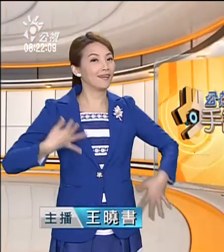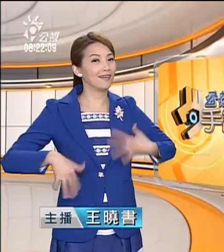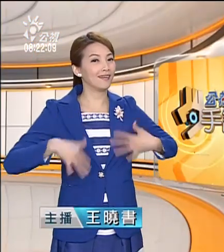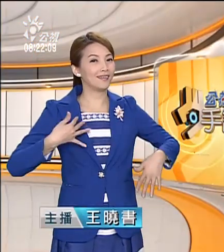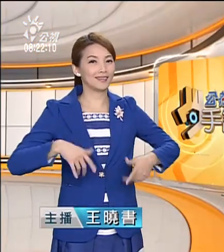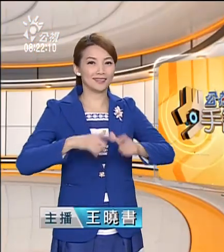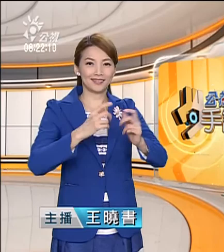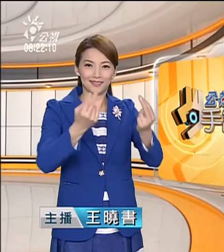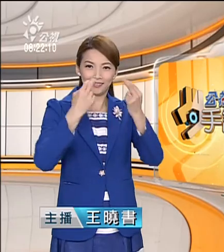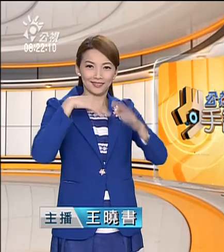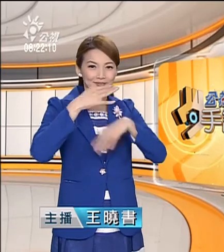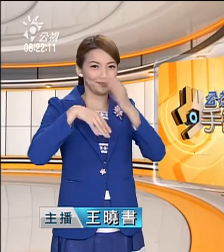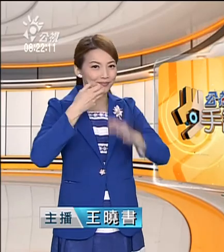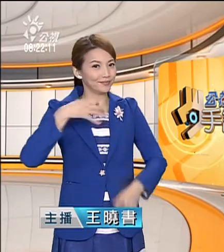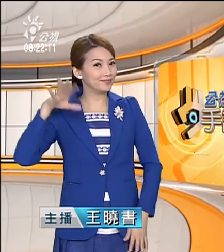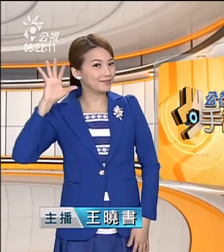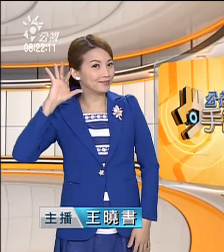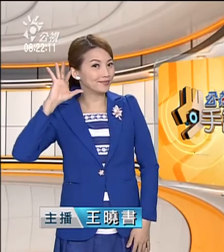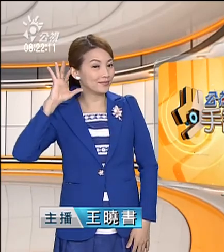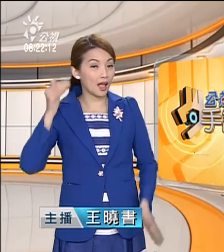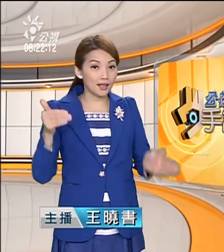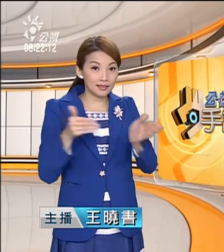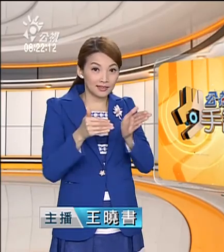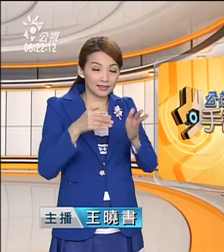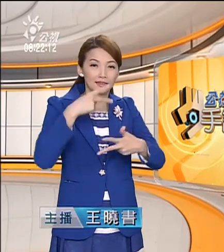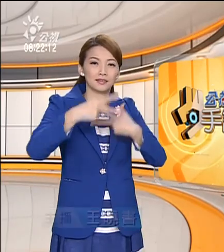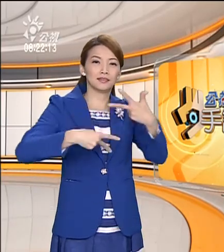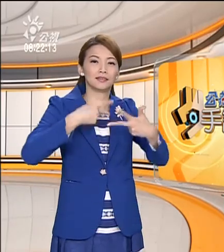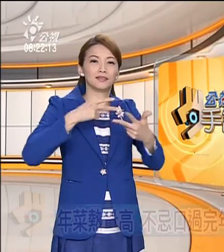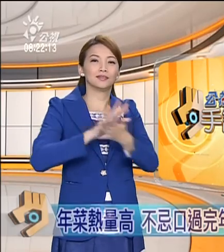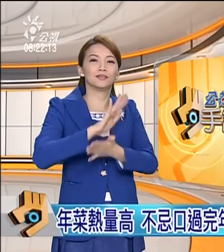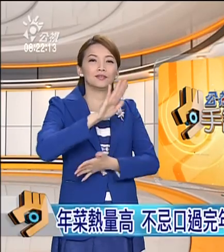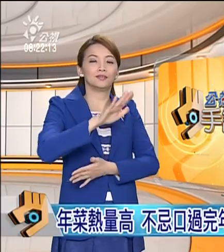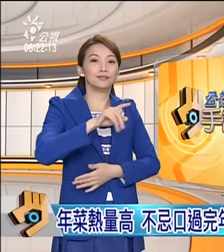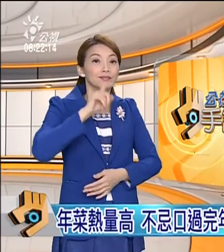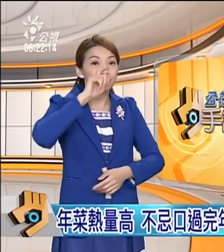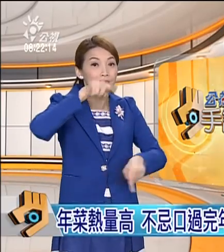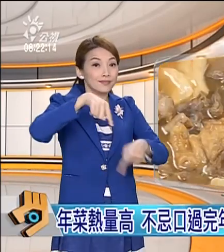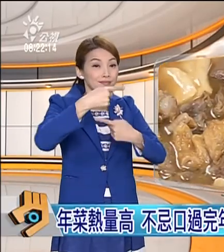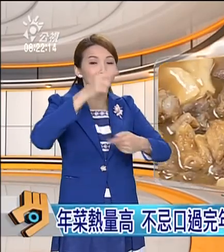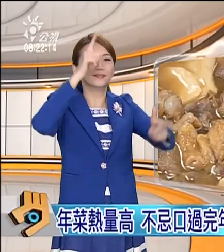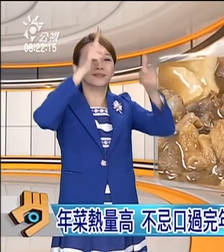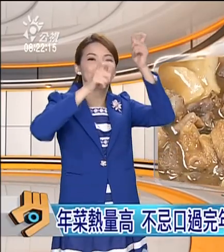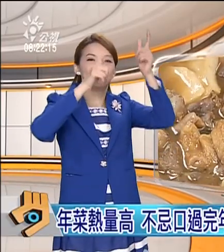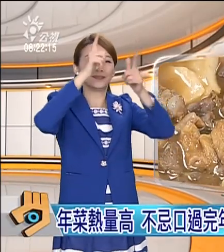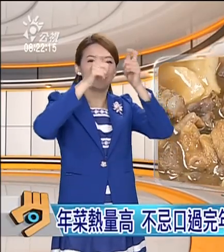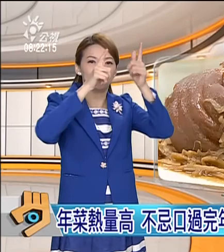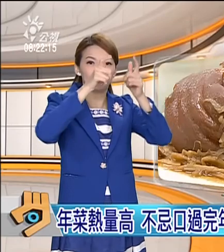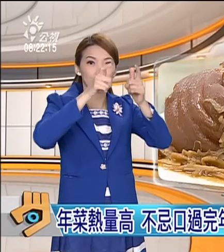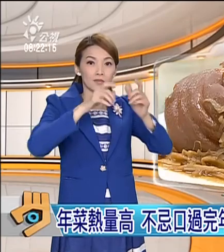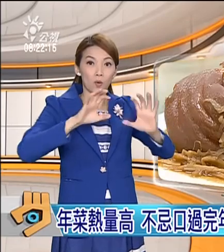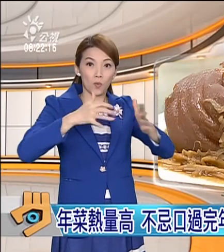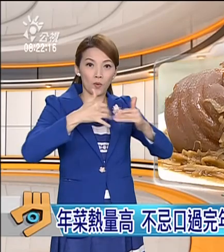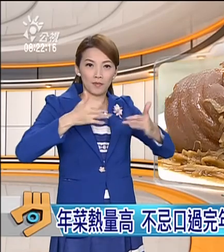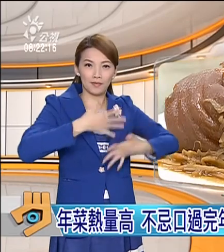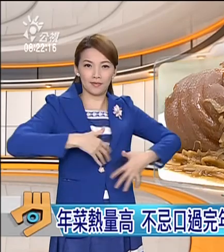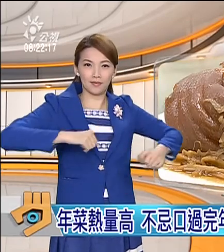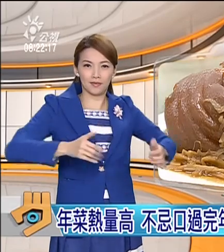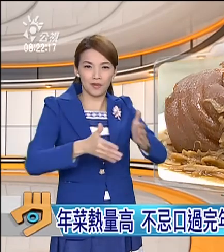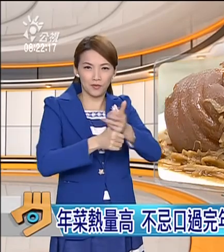欢迎回到手语新闻的现场。再过一个多礼拜就要过年了，而国建署最新的